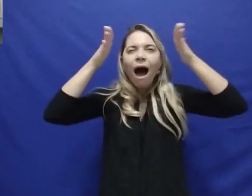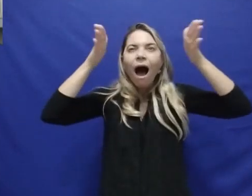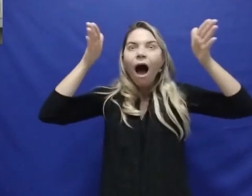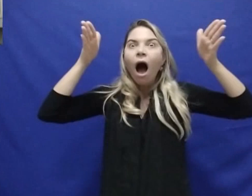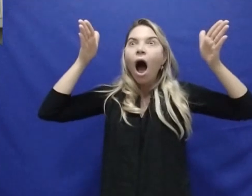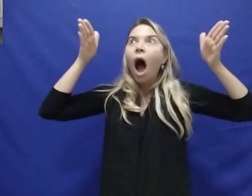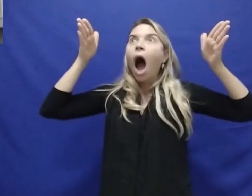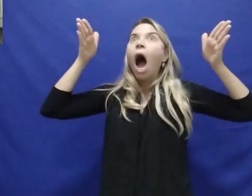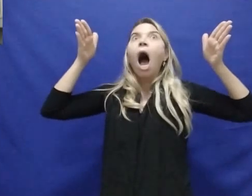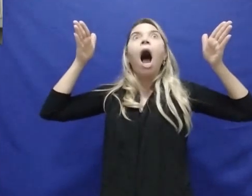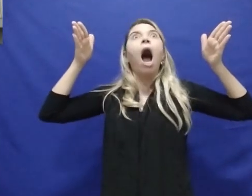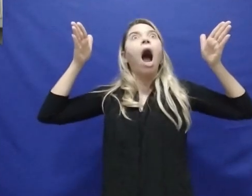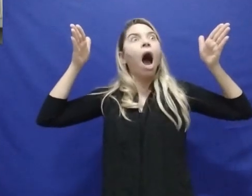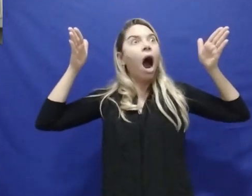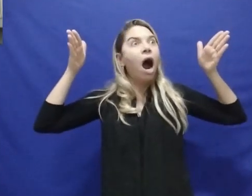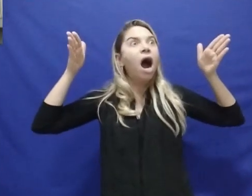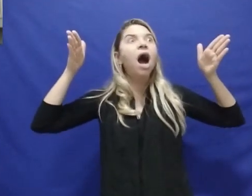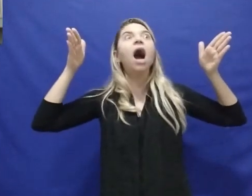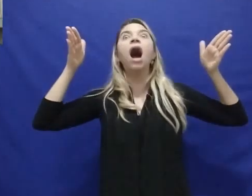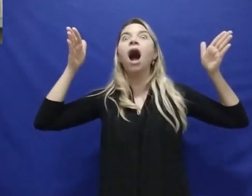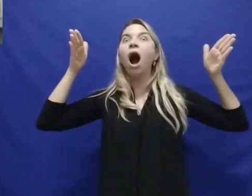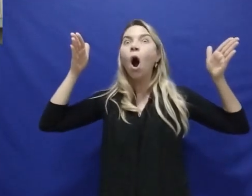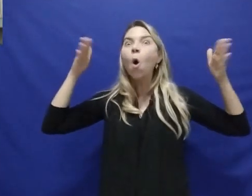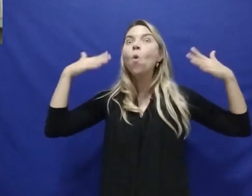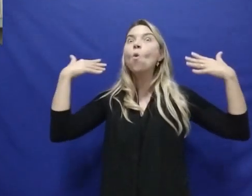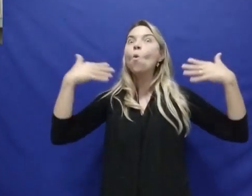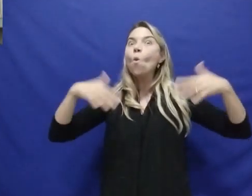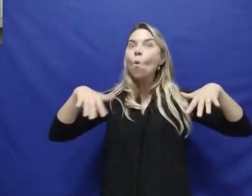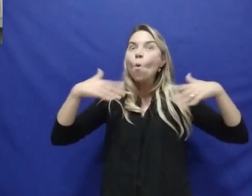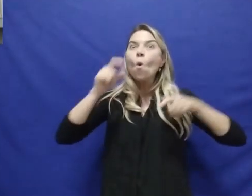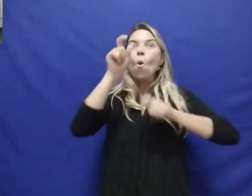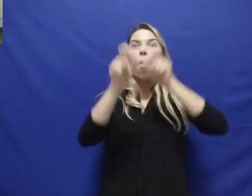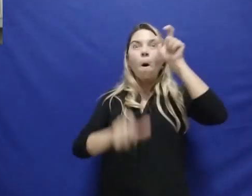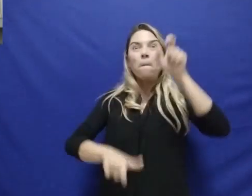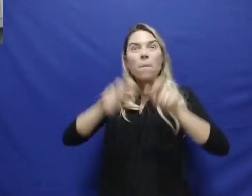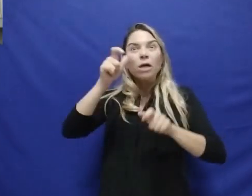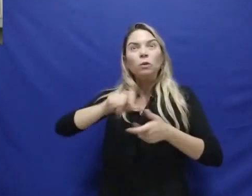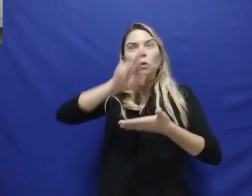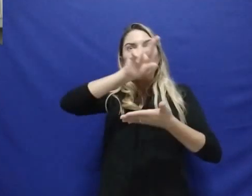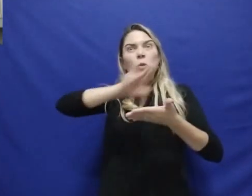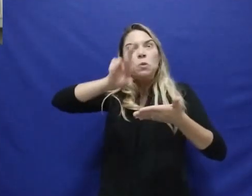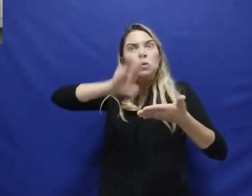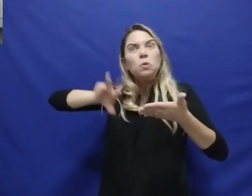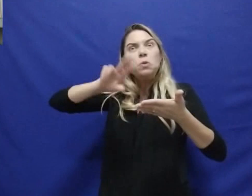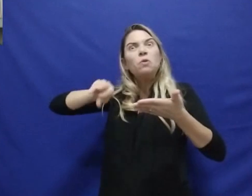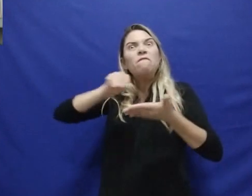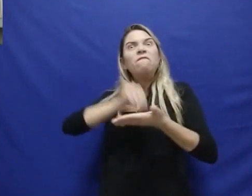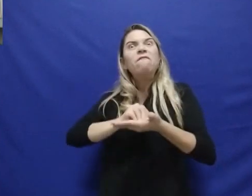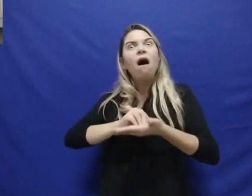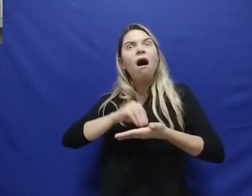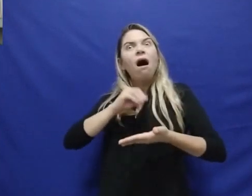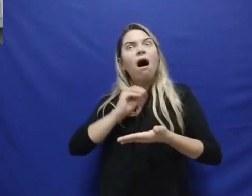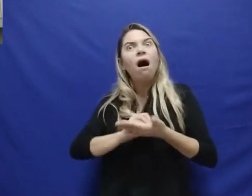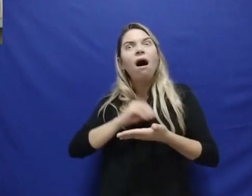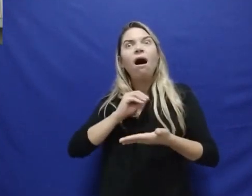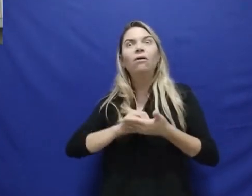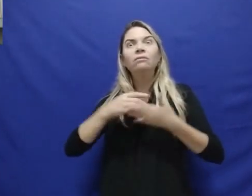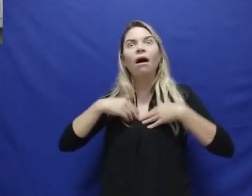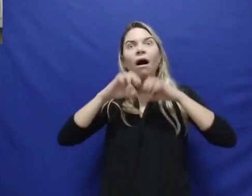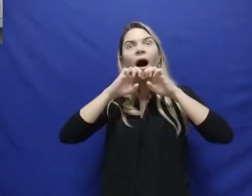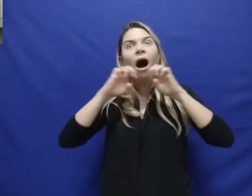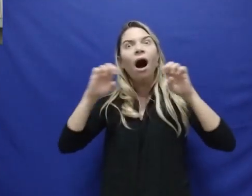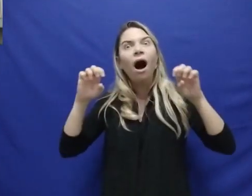eventos precisam acontecer para que a obra de evangelização se multiplique. Não olhe para esse mundo acreditando que você não tem o que